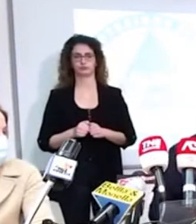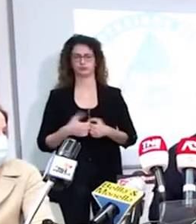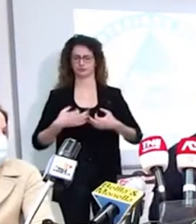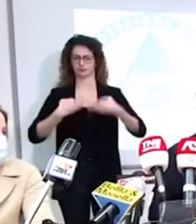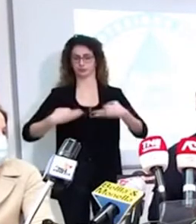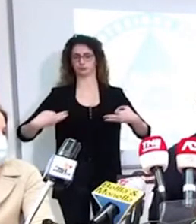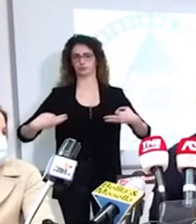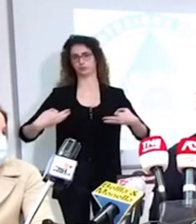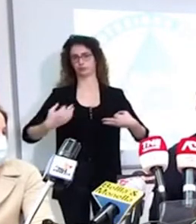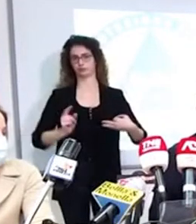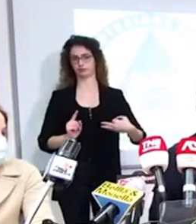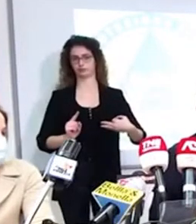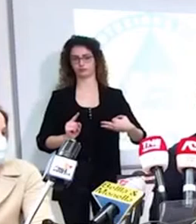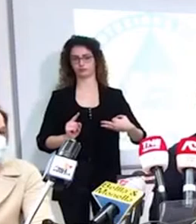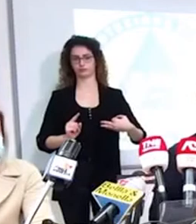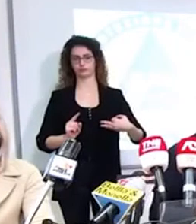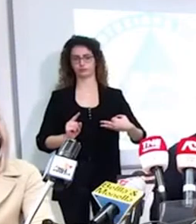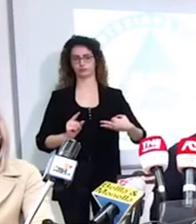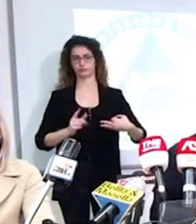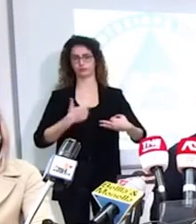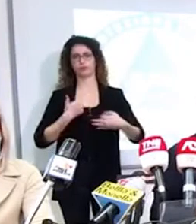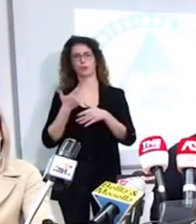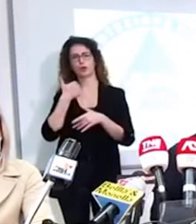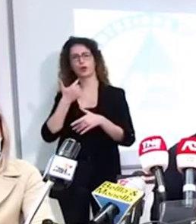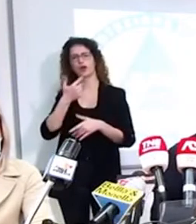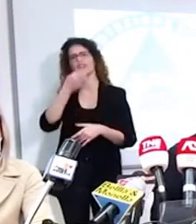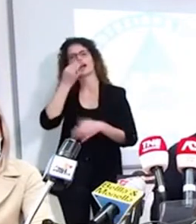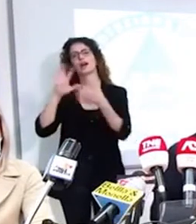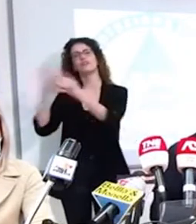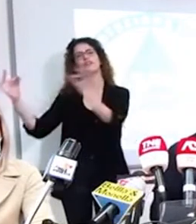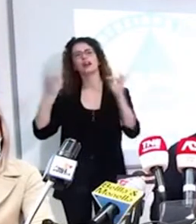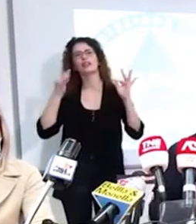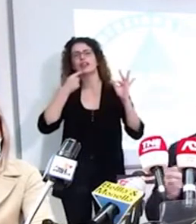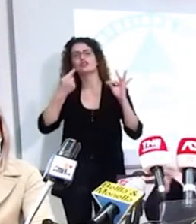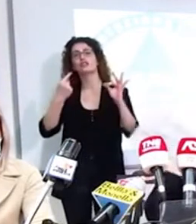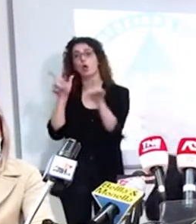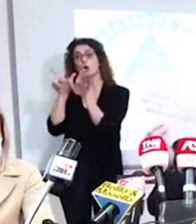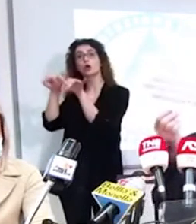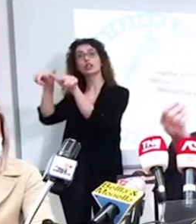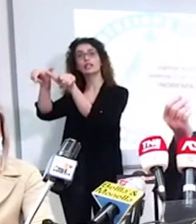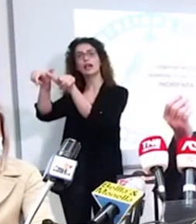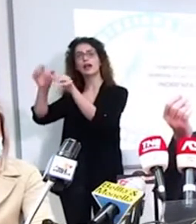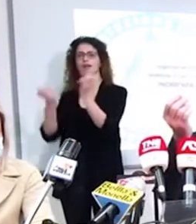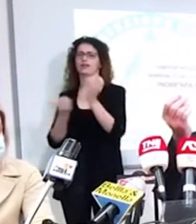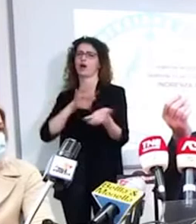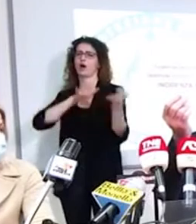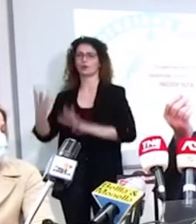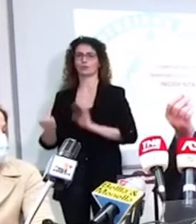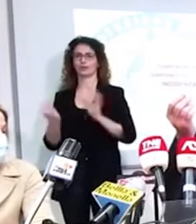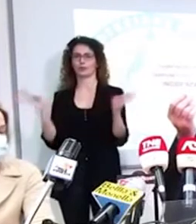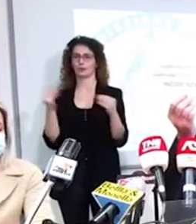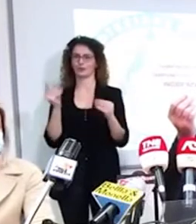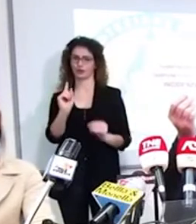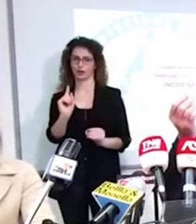era rondine la ronde una rondine non fa primavera si dice no rapportati ai 10.260 tamponi